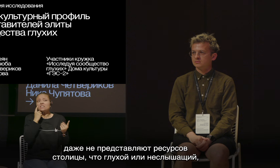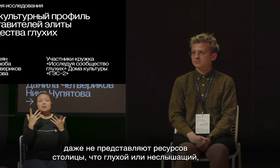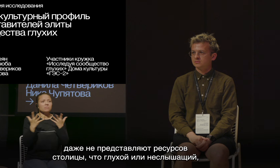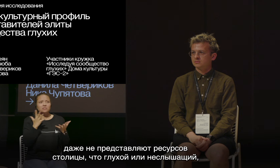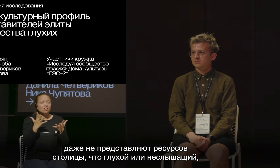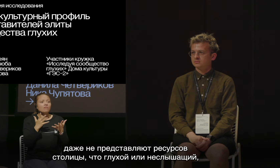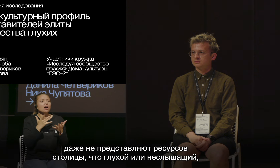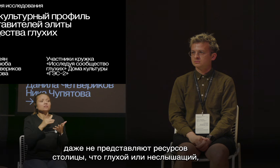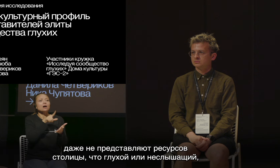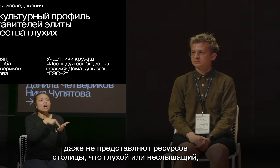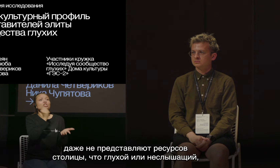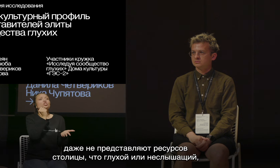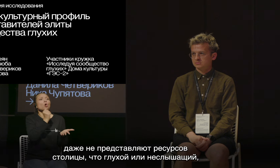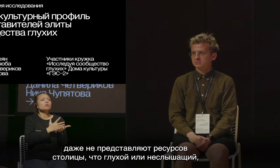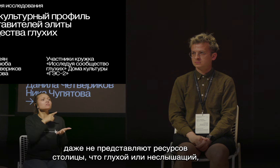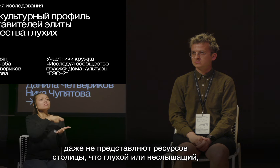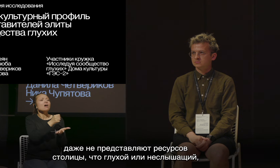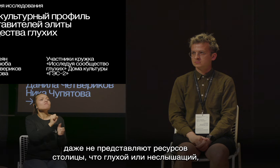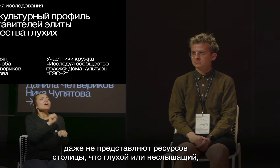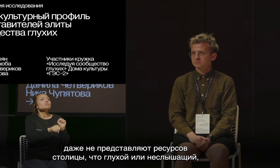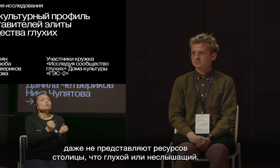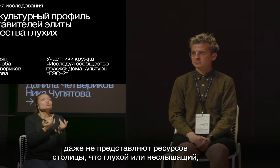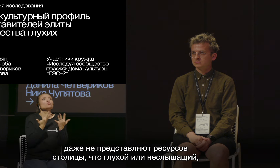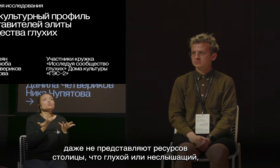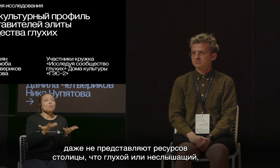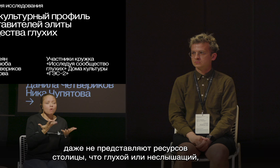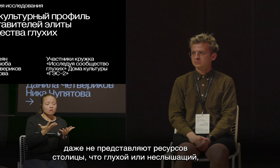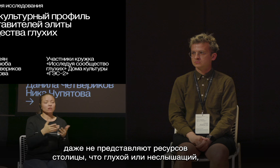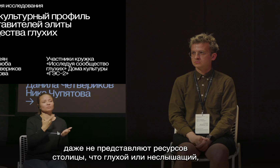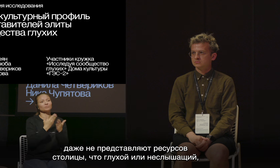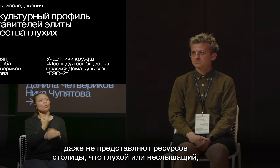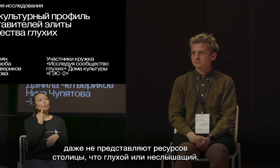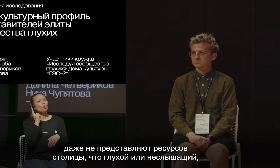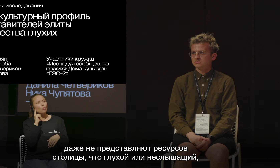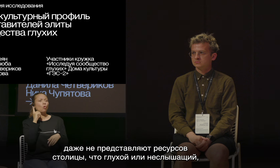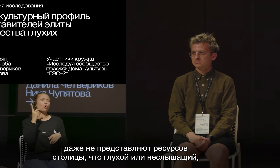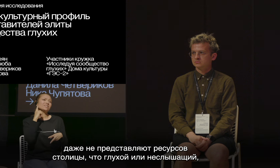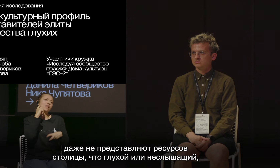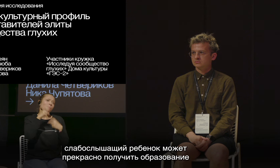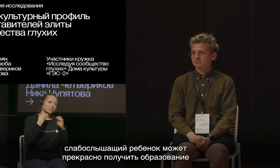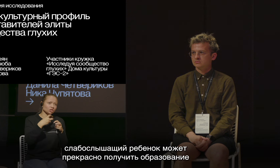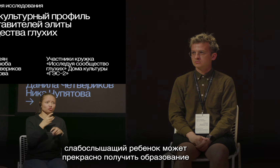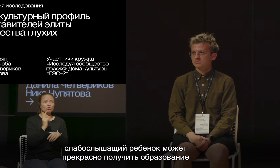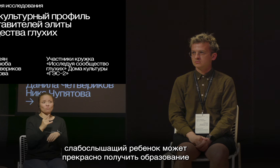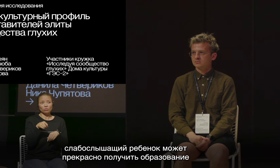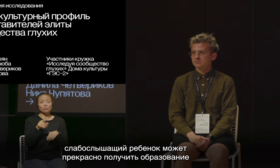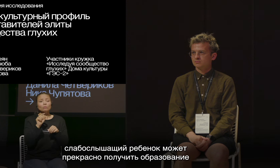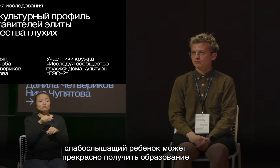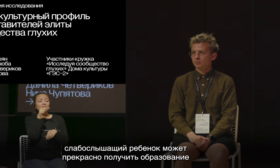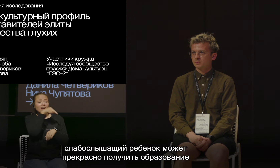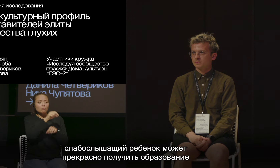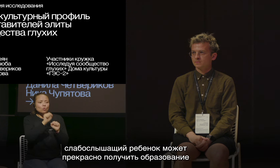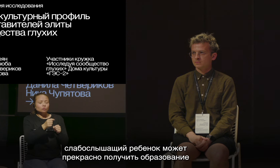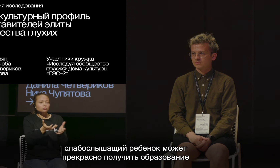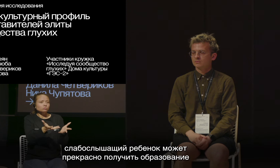столице, что глухой или неслышащий, слабослышащий ребенок может прекрасно получить образование